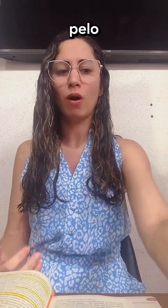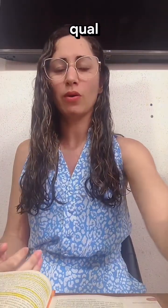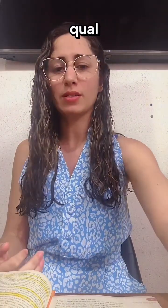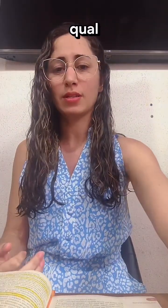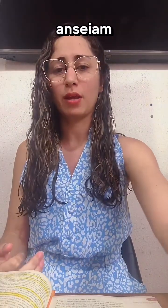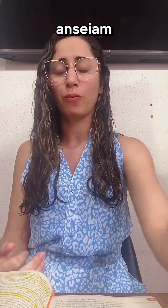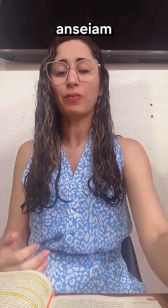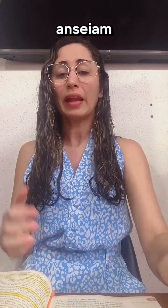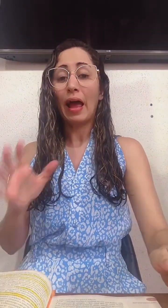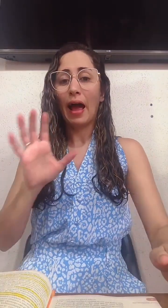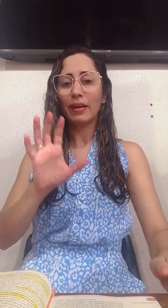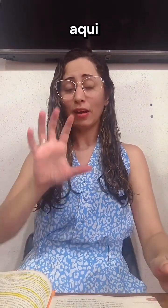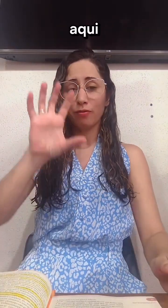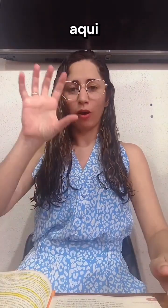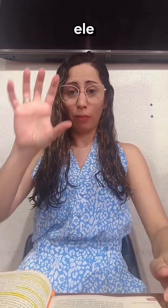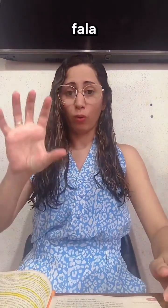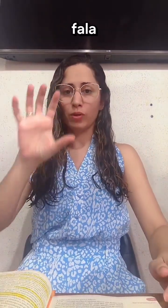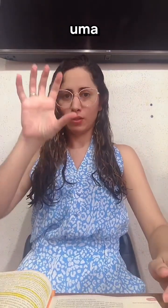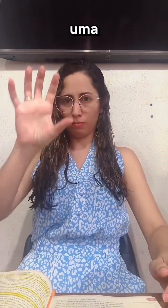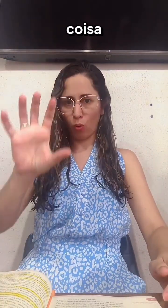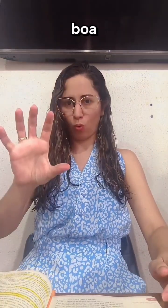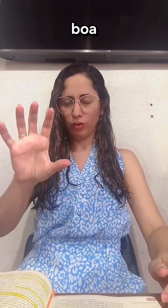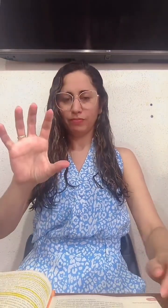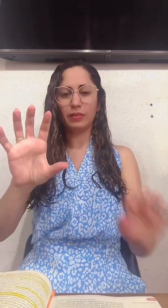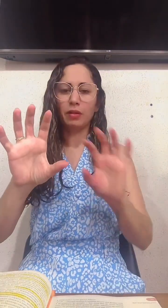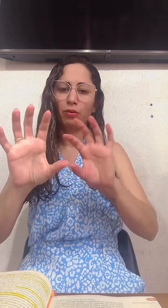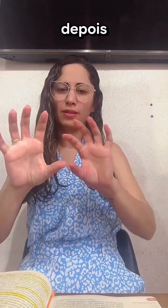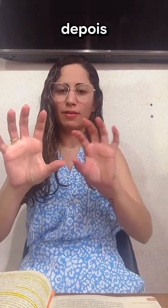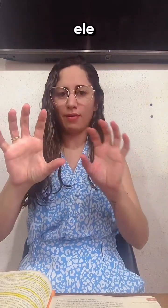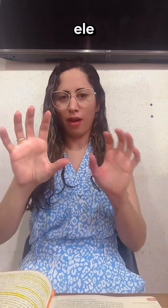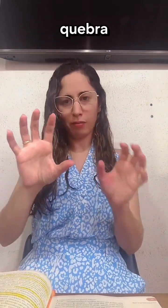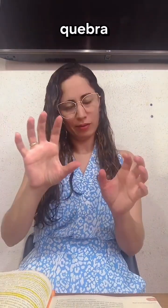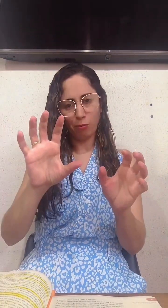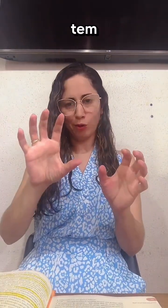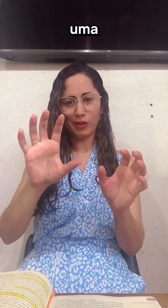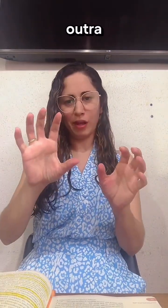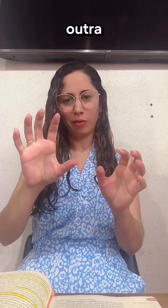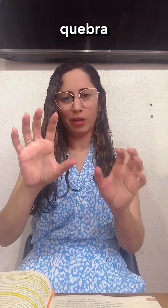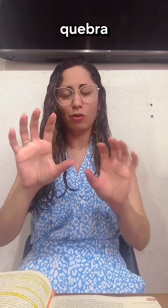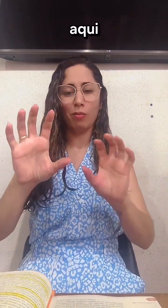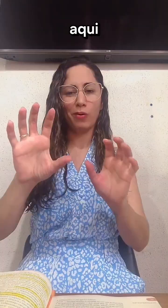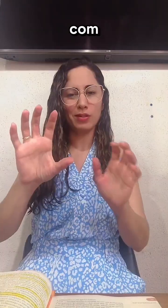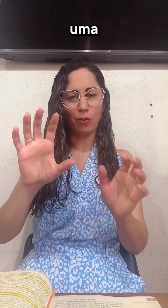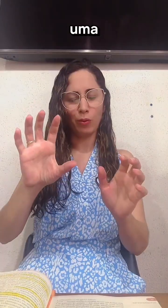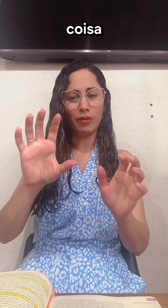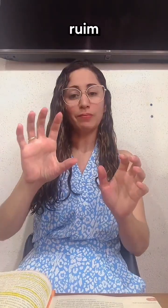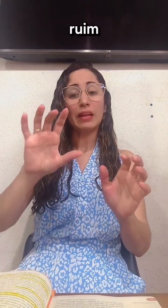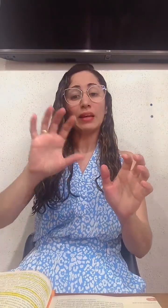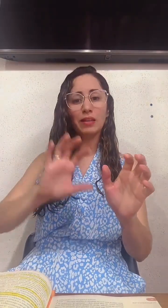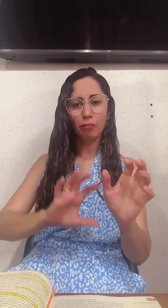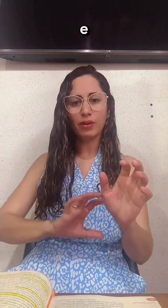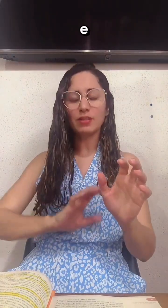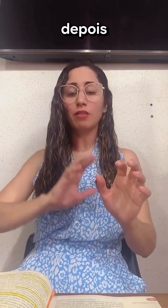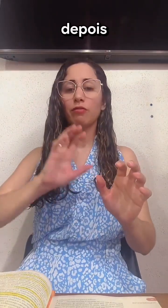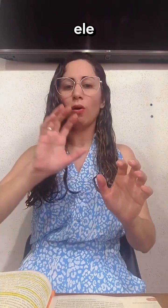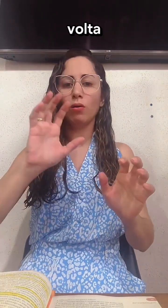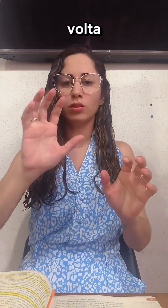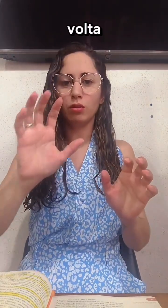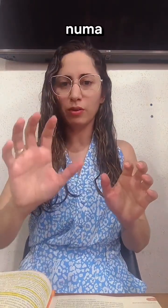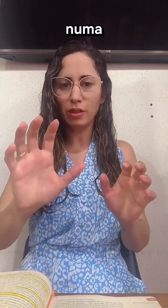qual anseiam. Aqui ele fala uma coisa boa, depois ele quebra, tem uma outra quebra aqui com uma coisa ruim, e depois ele volta numa coisa